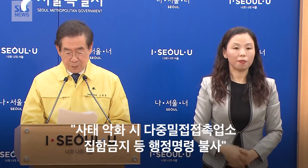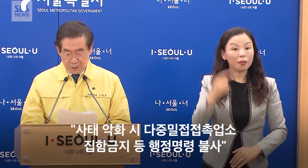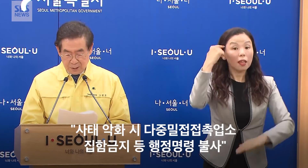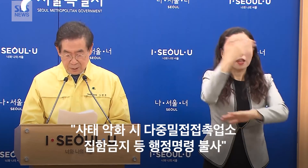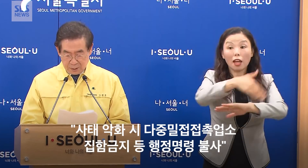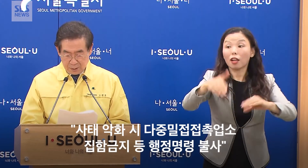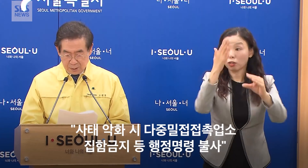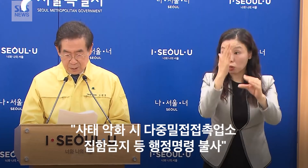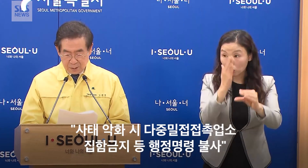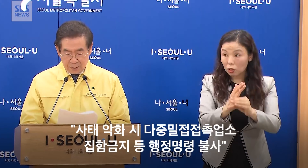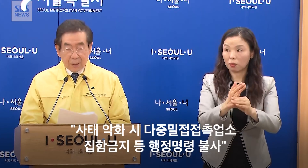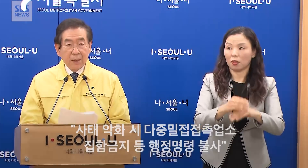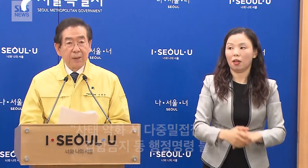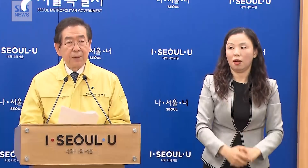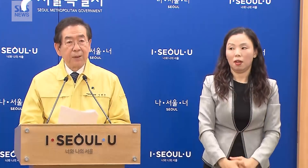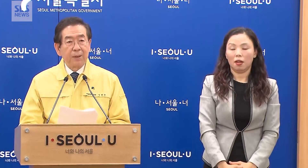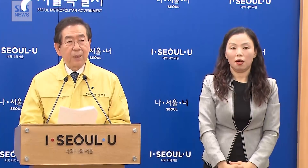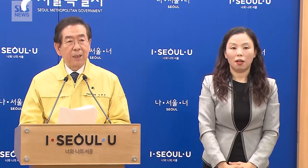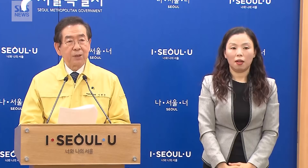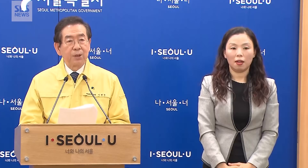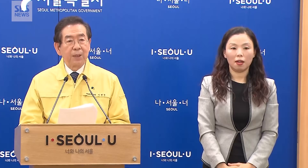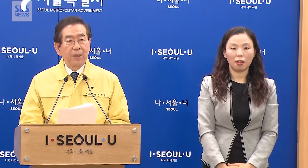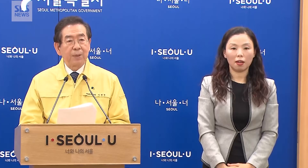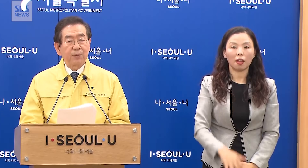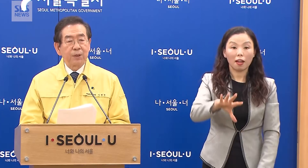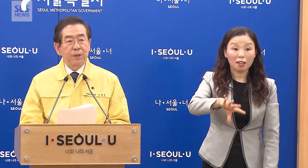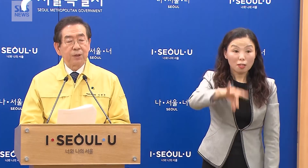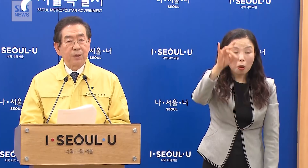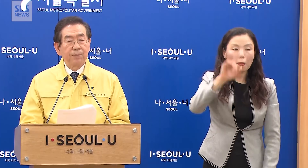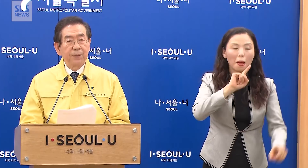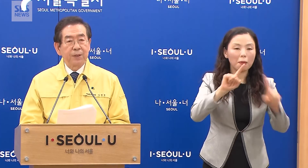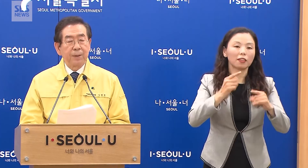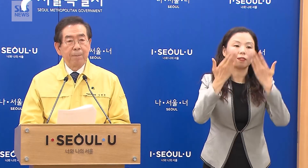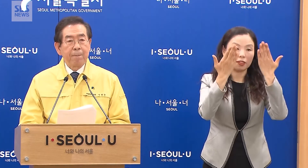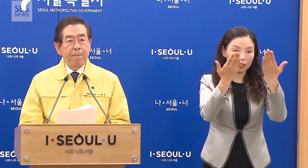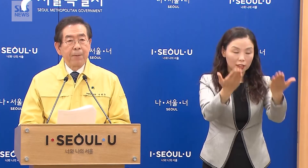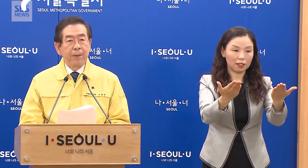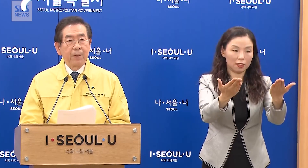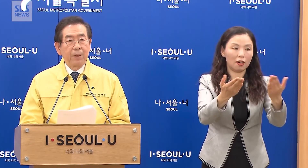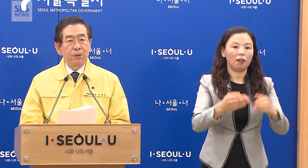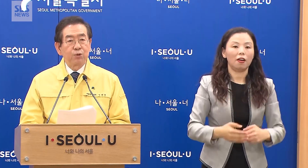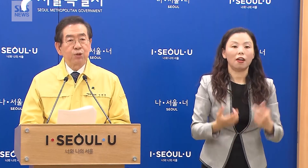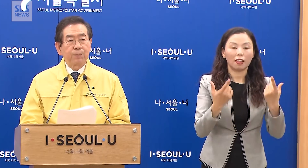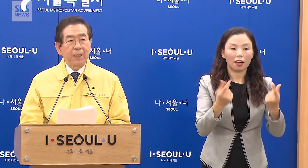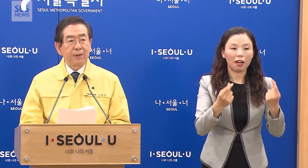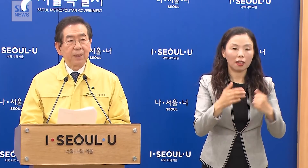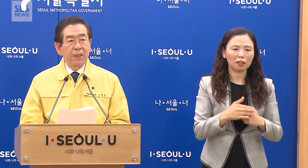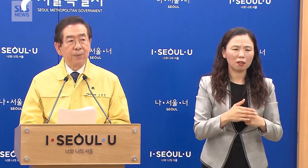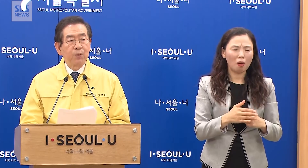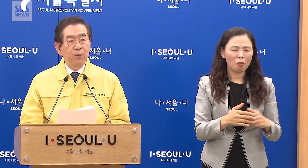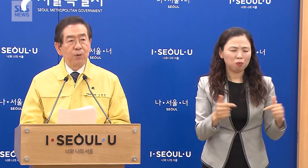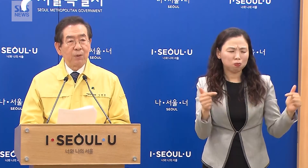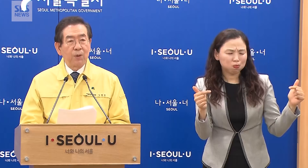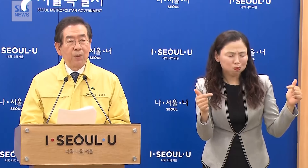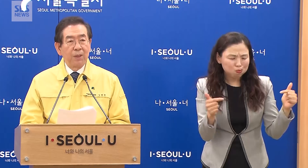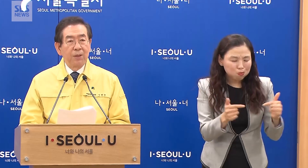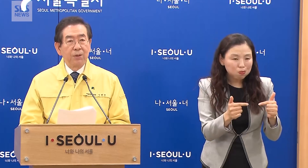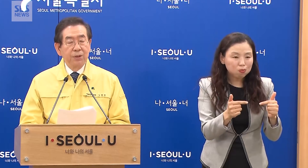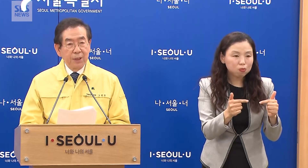암턴 어 어 아까 처음에 말씀드린 것처럼 이제 아 수습 단계의 임에도